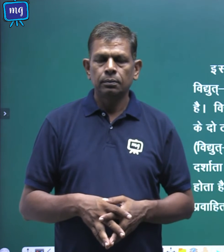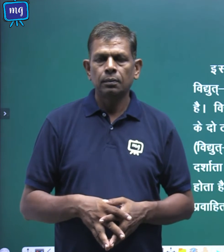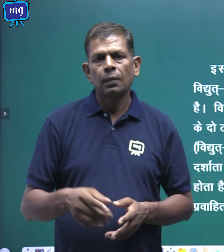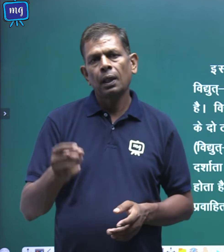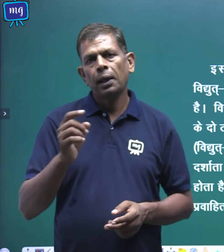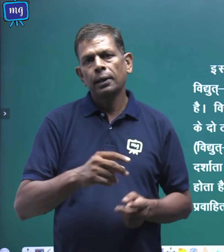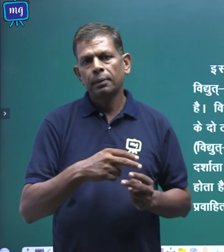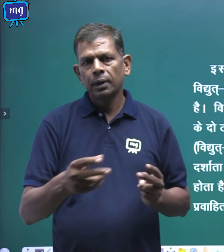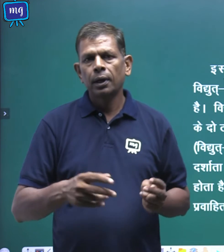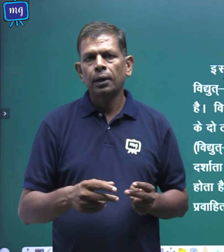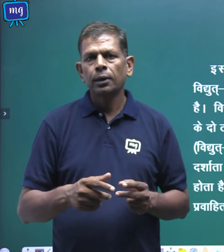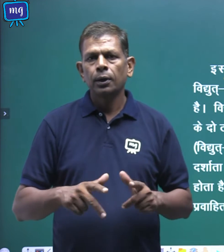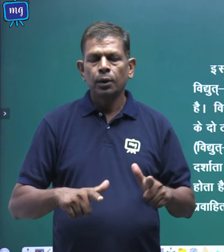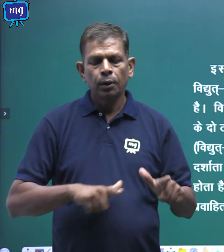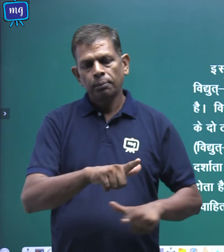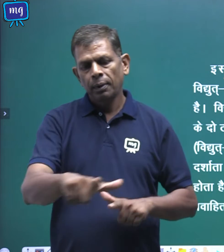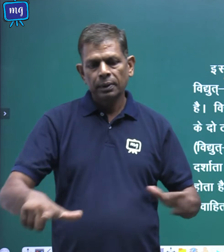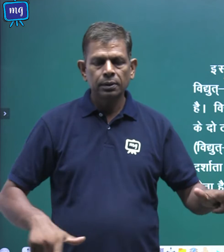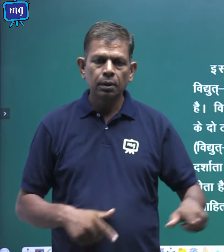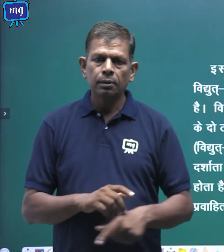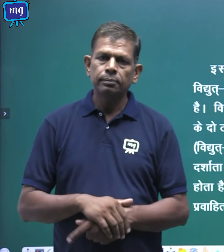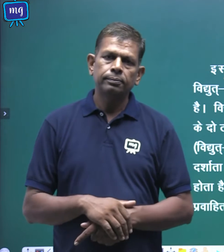इस प्रकार की व्यवस्था